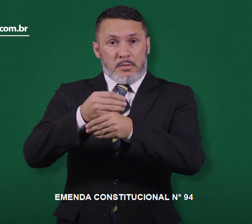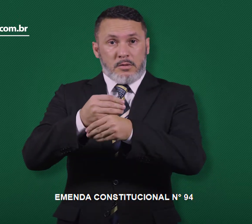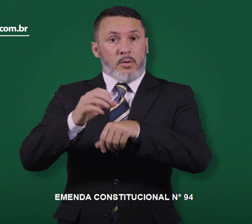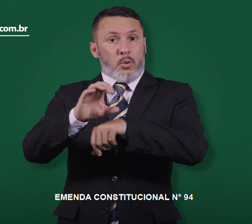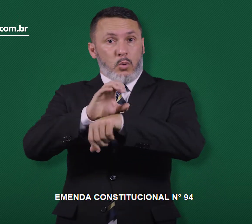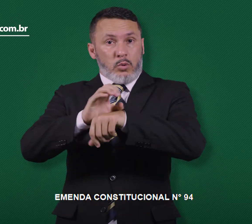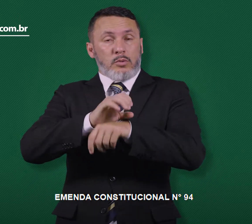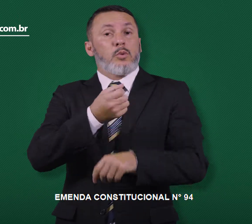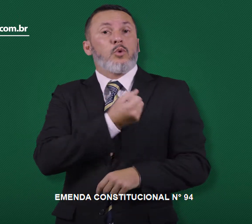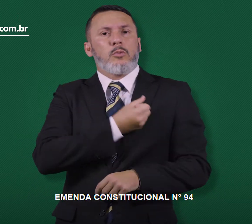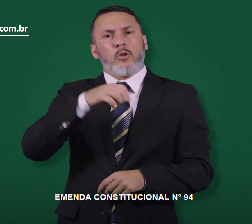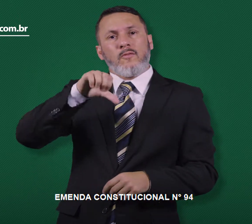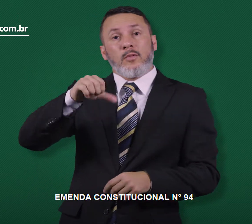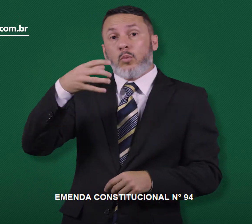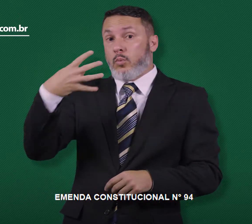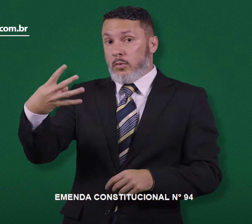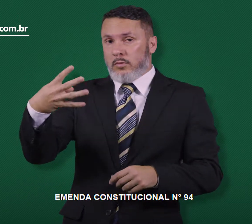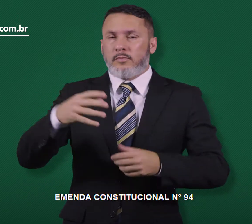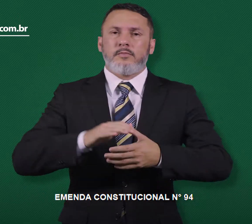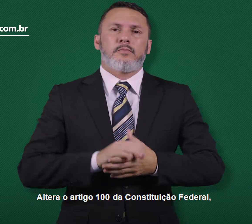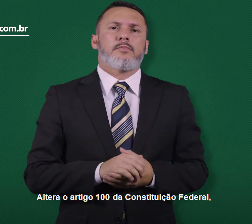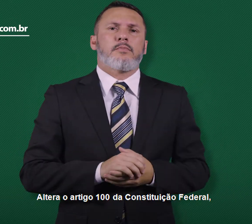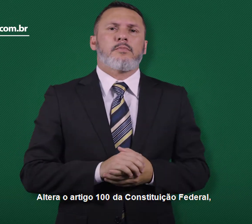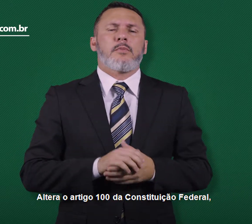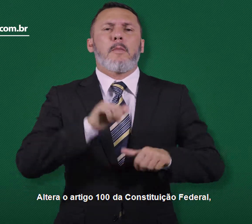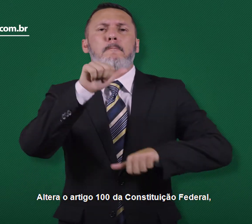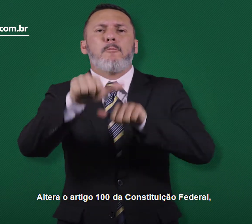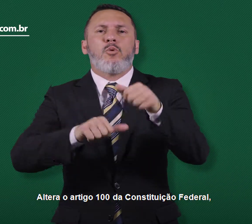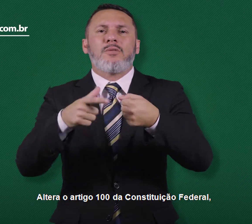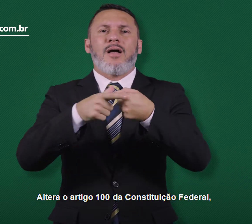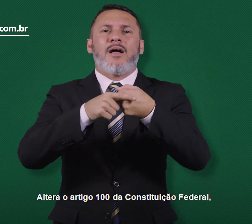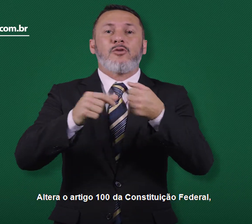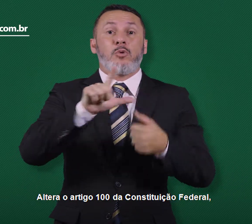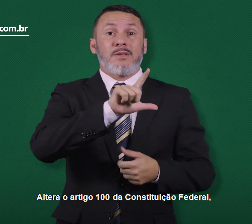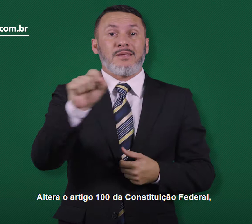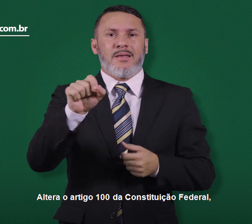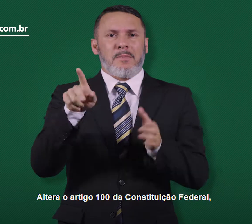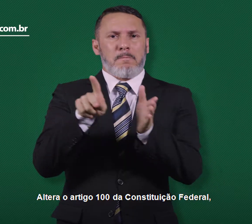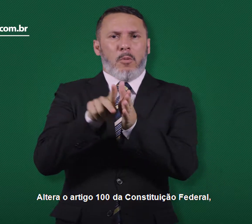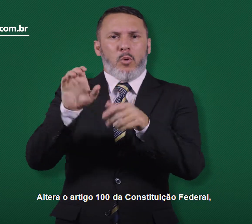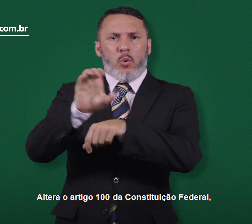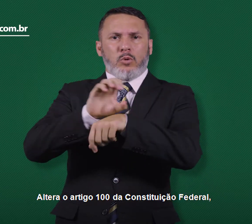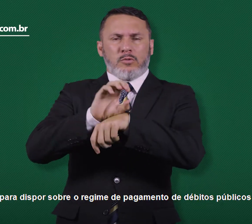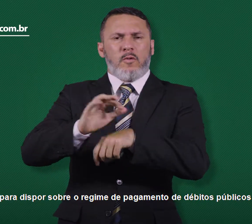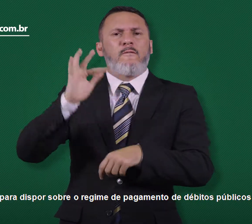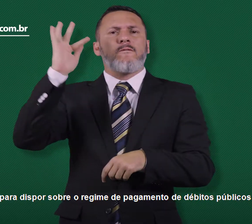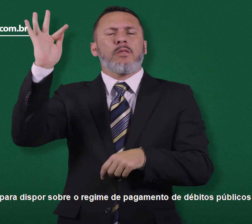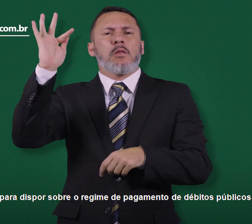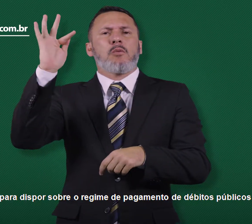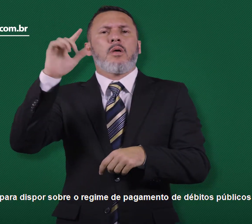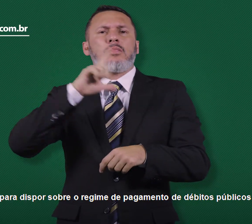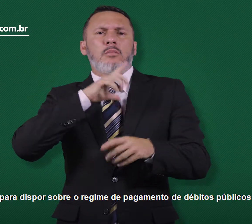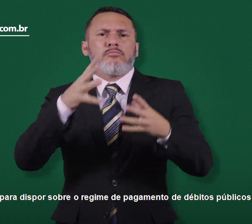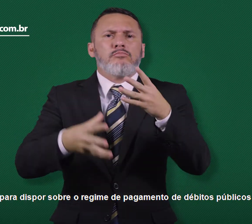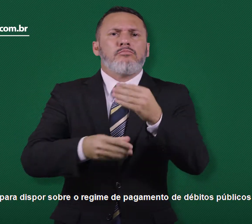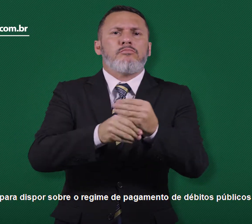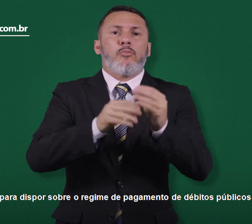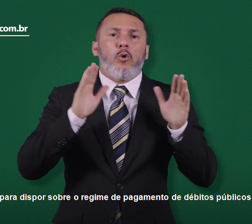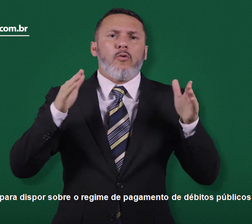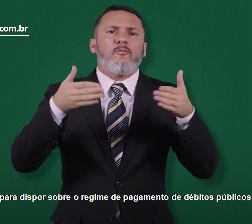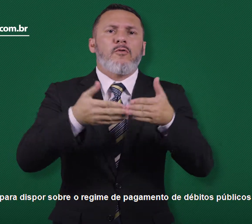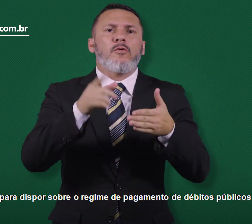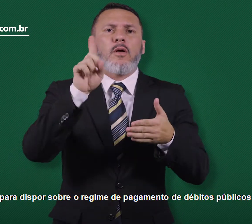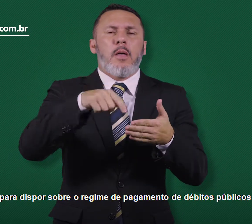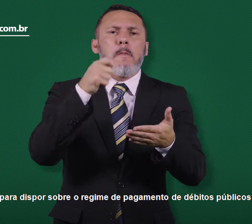Emenda Constitucional número 94. Altera o artigo 100 da Constituição Federal para dispor sobre o regime